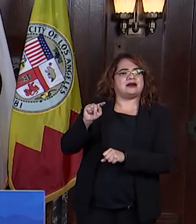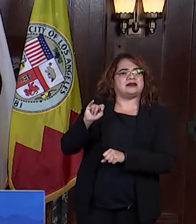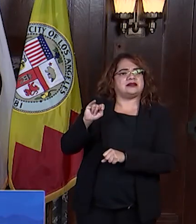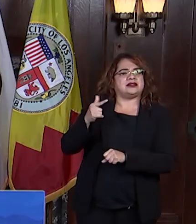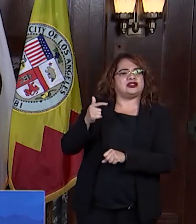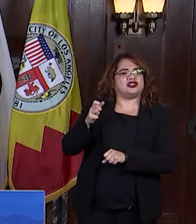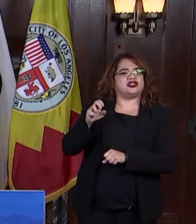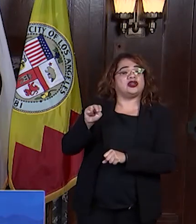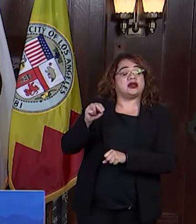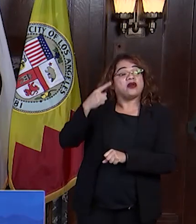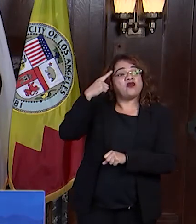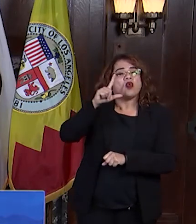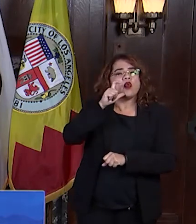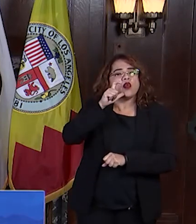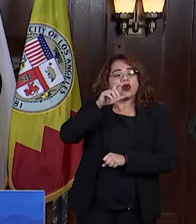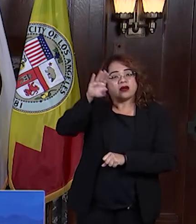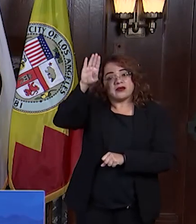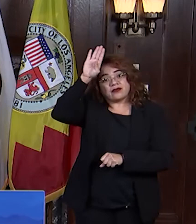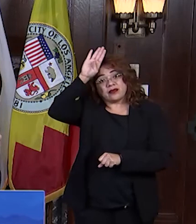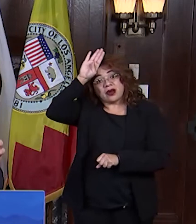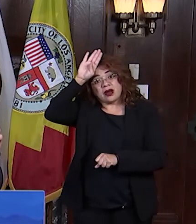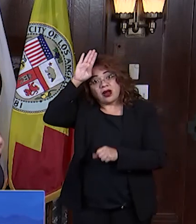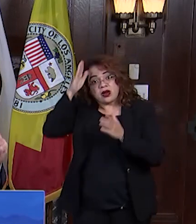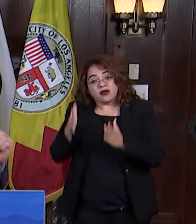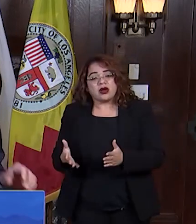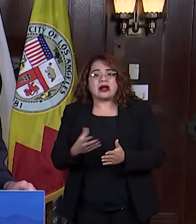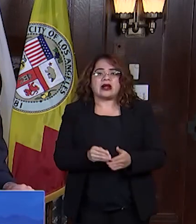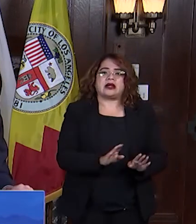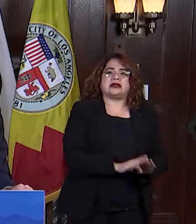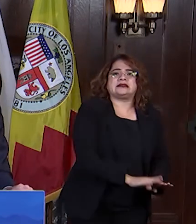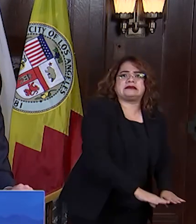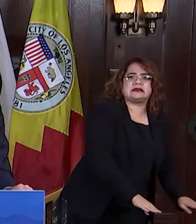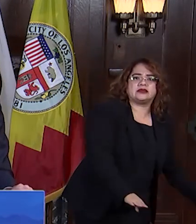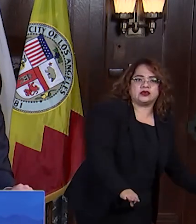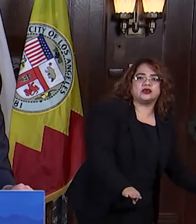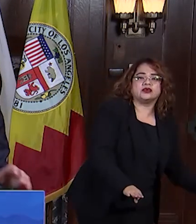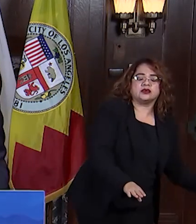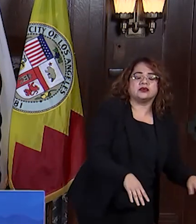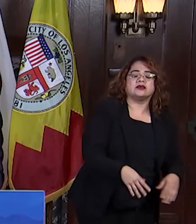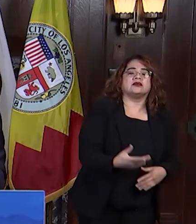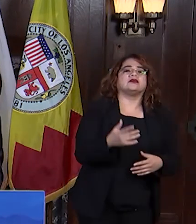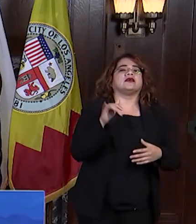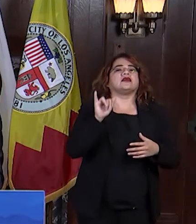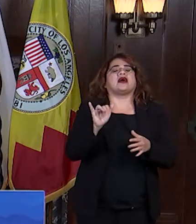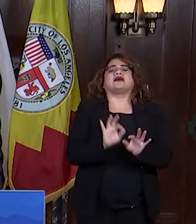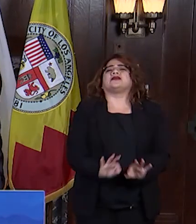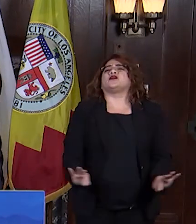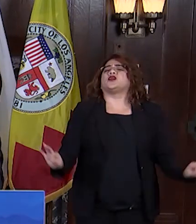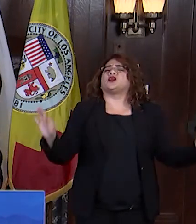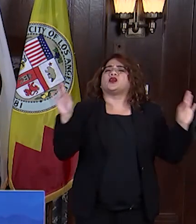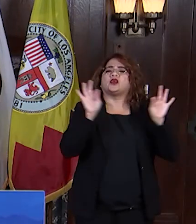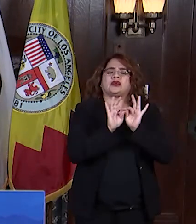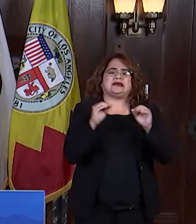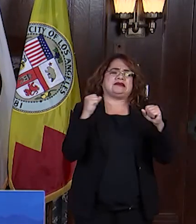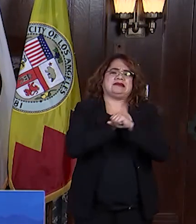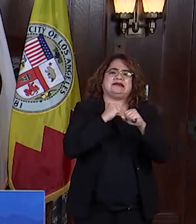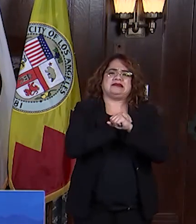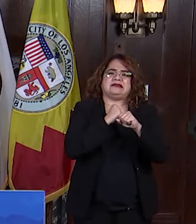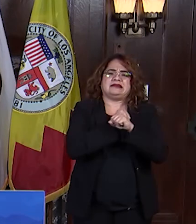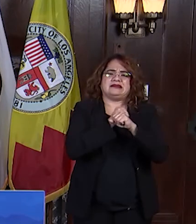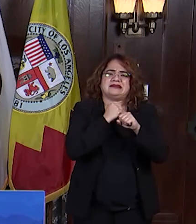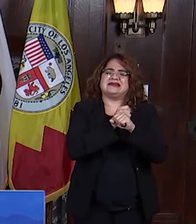y jóvenes esta semana. Un paso muy importante para avanzar nuestros esfuerzos en controlar